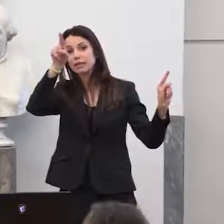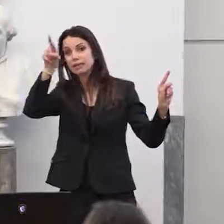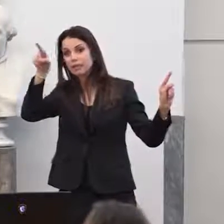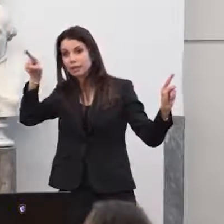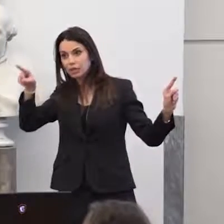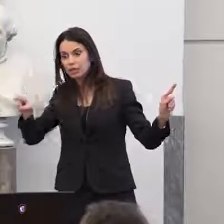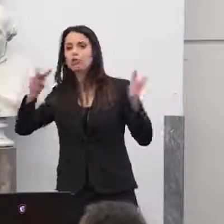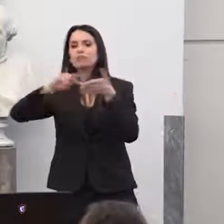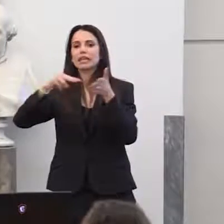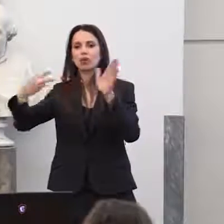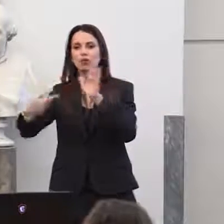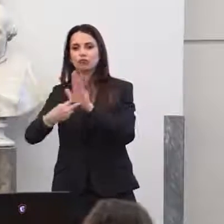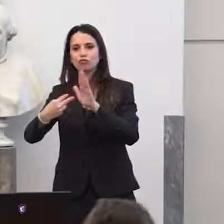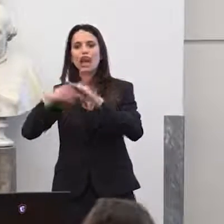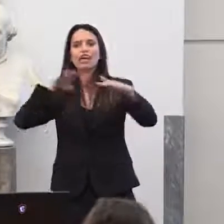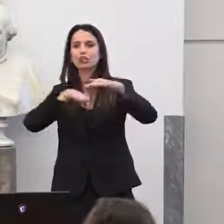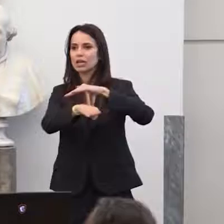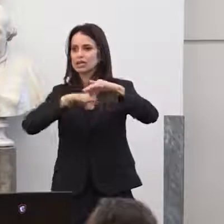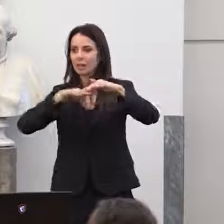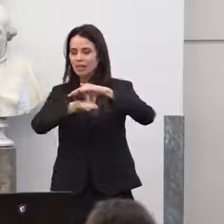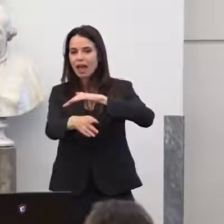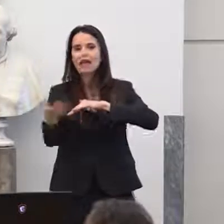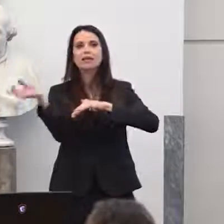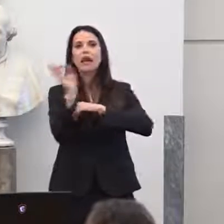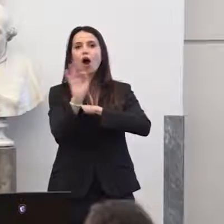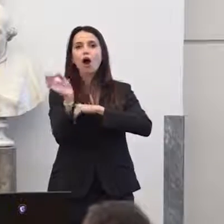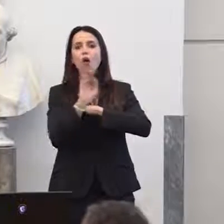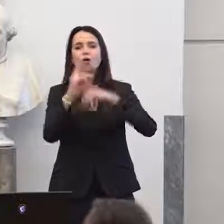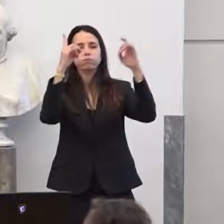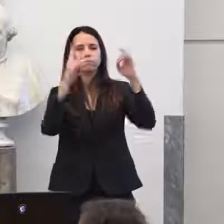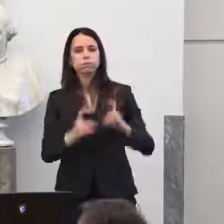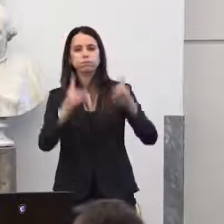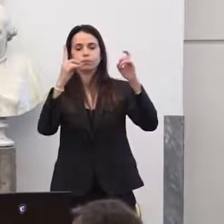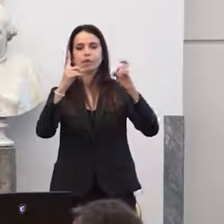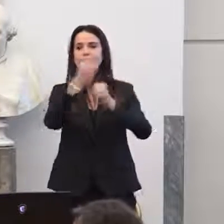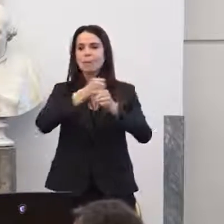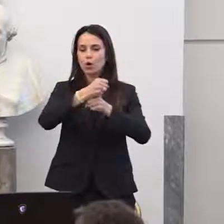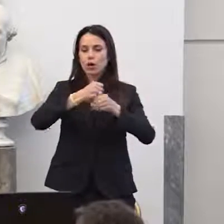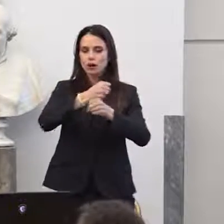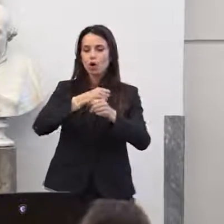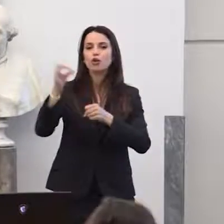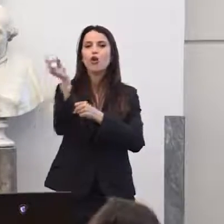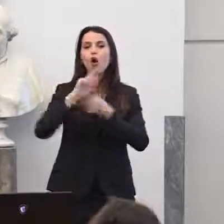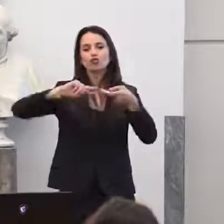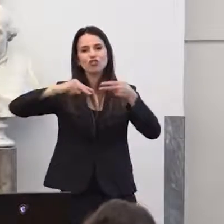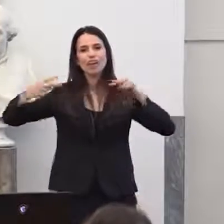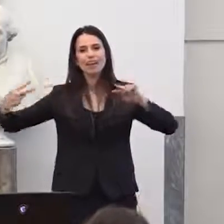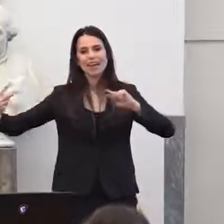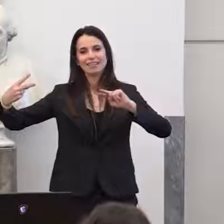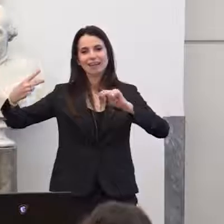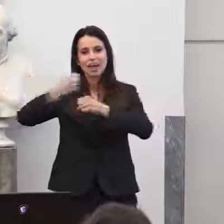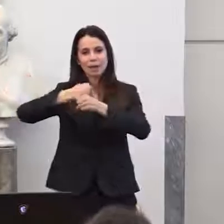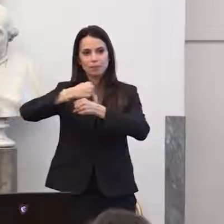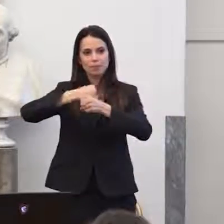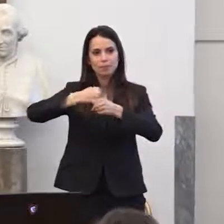può essere la risonanza magnetica, piuttosto che la diagnostica di laboratorio, o la genetica molecolare, perché molti dei nostri pazienti